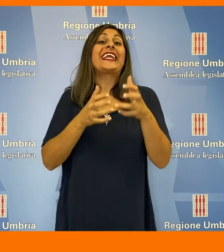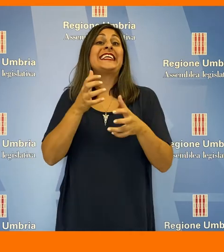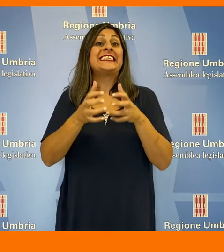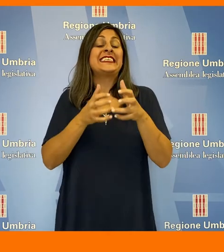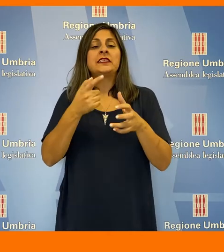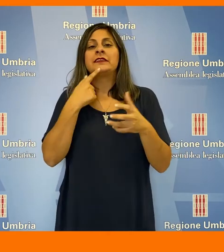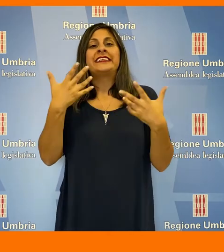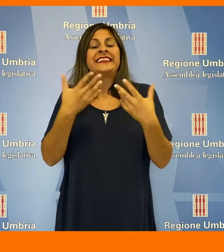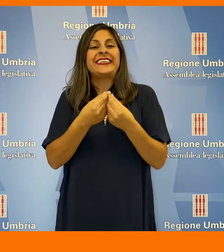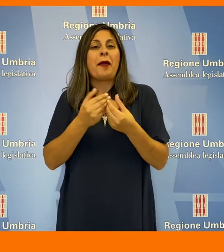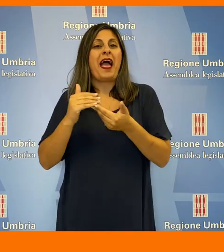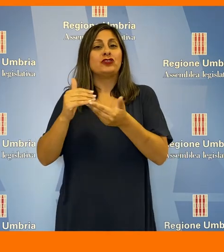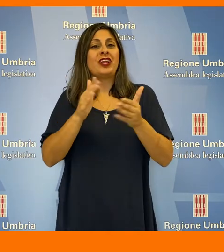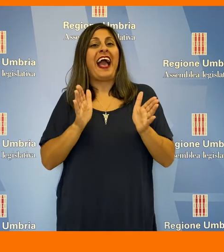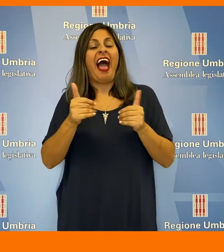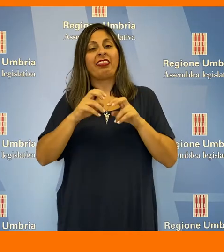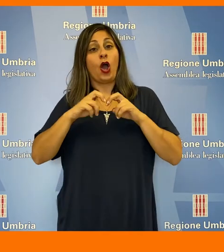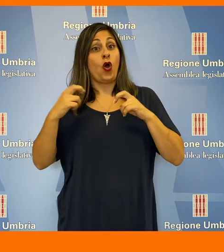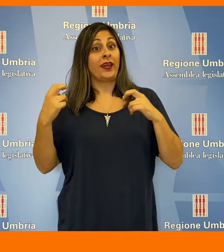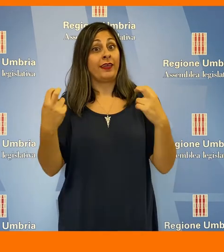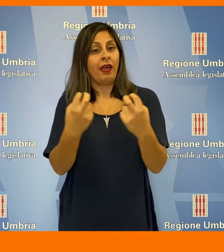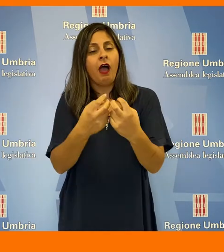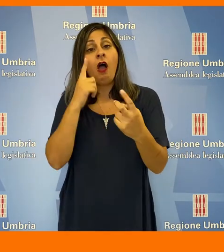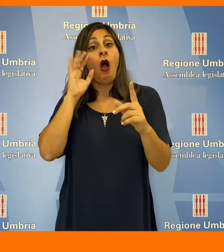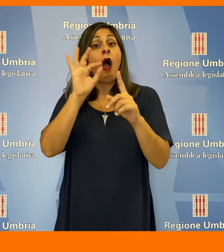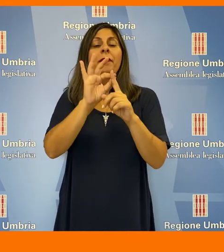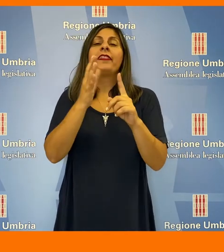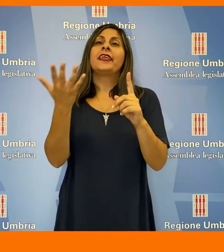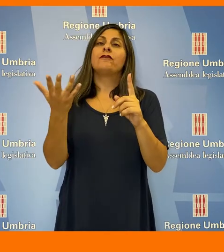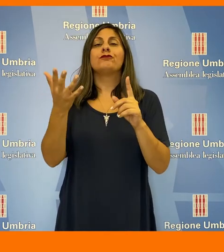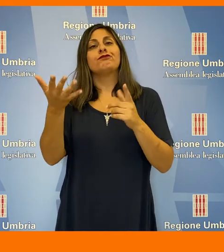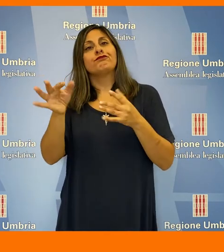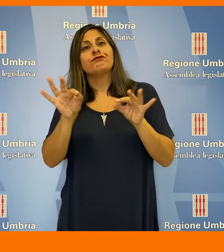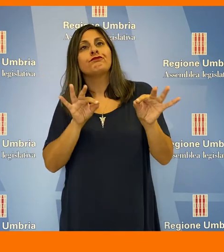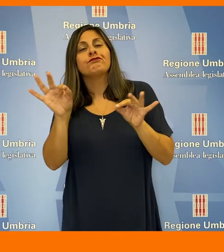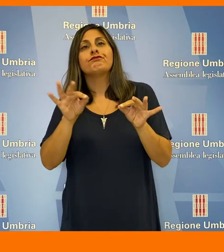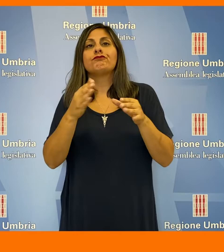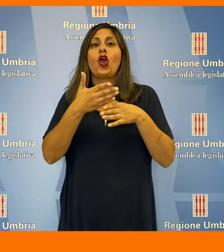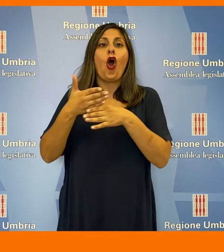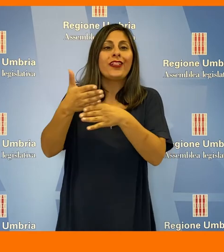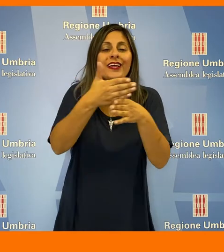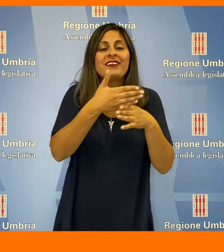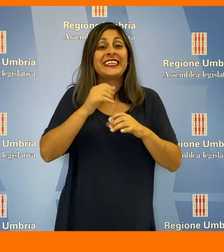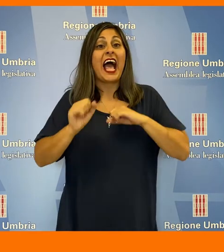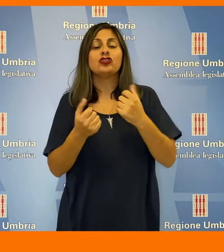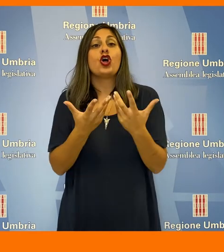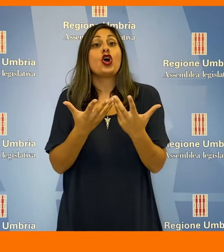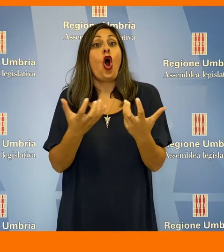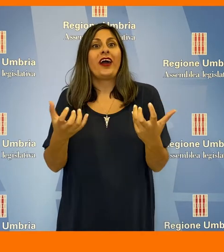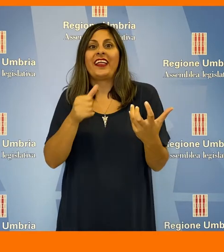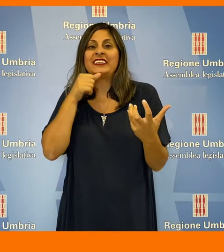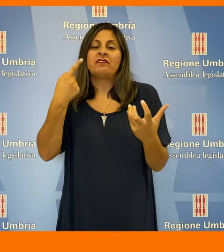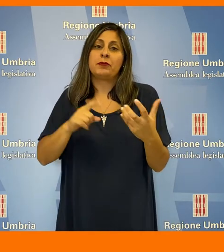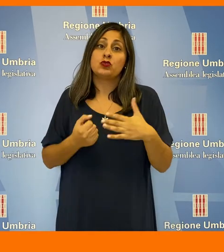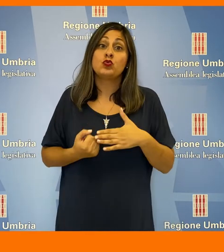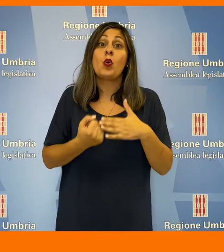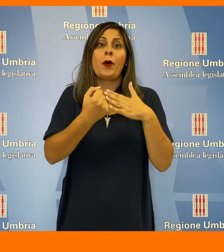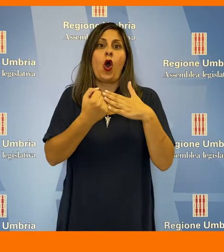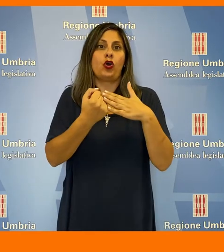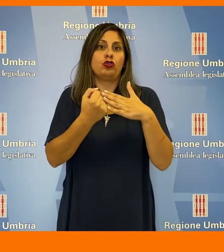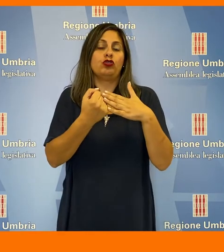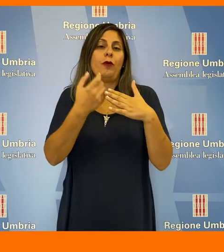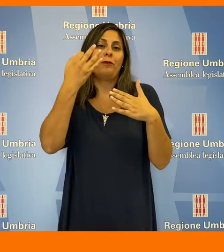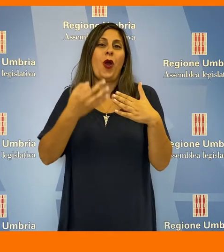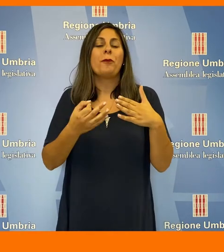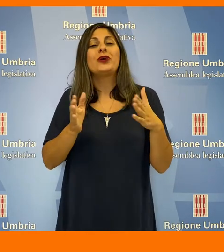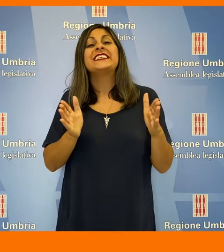di crisi con le associazioni di categoria al fine di attivare strategie condivise e azioni concrete per